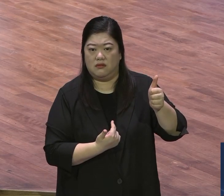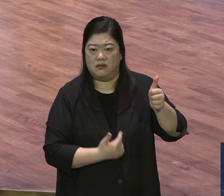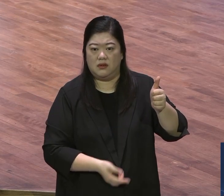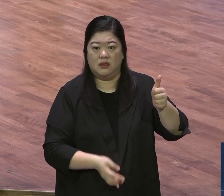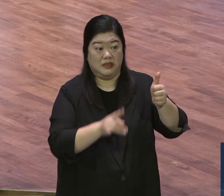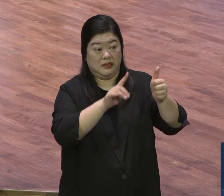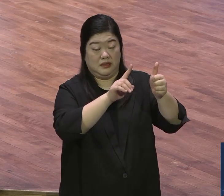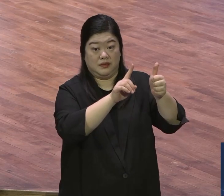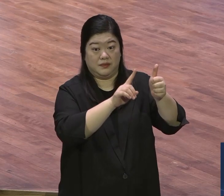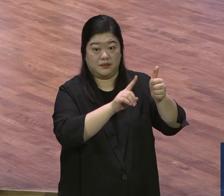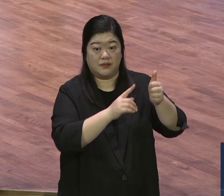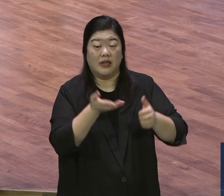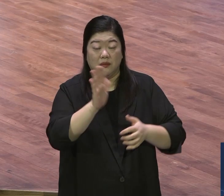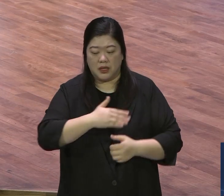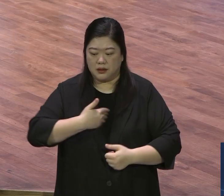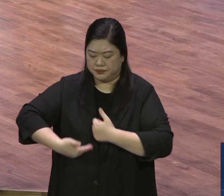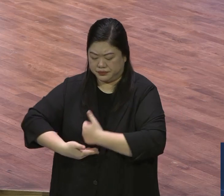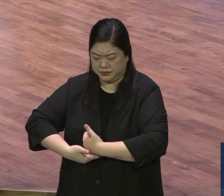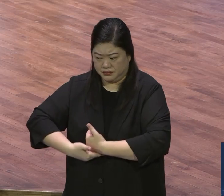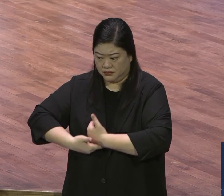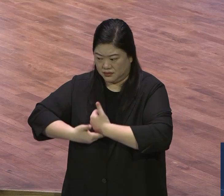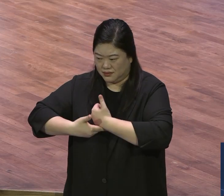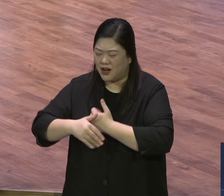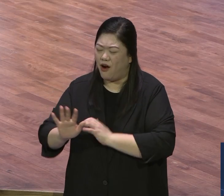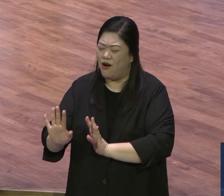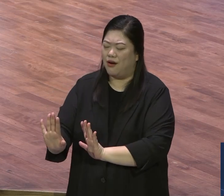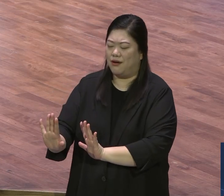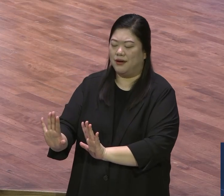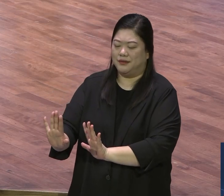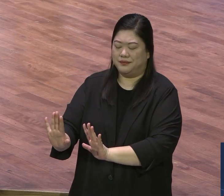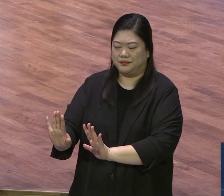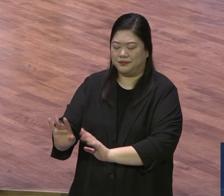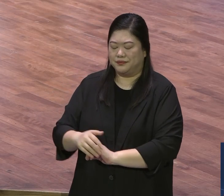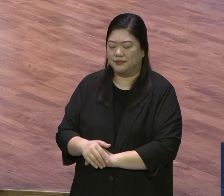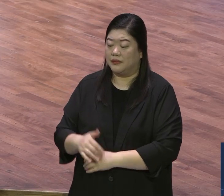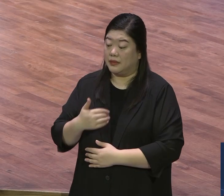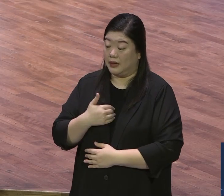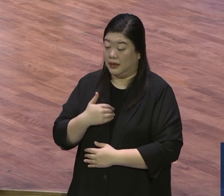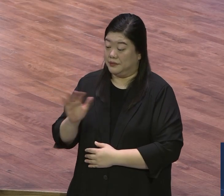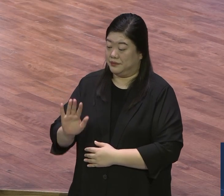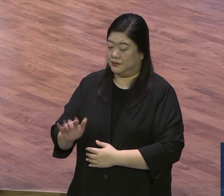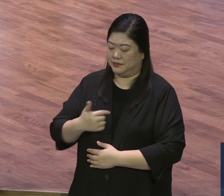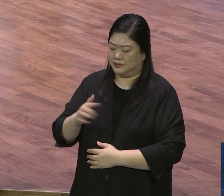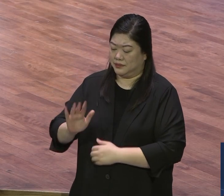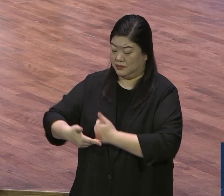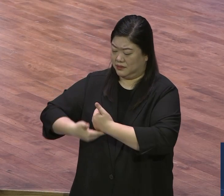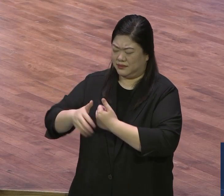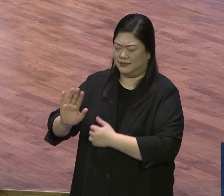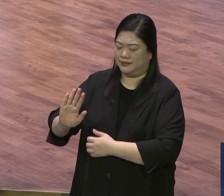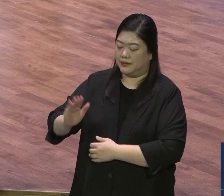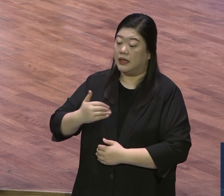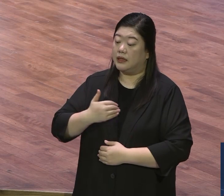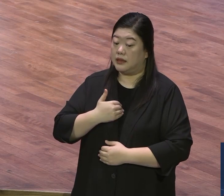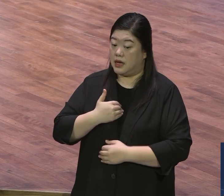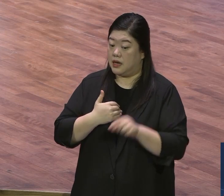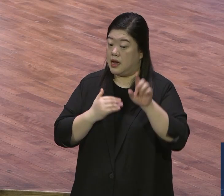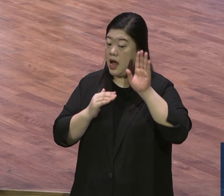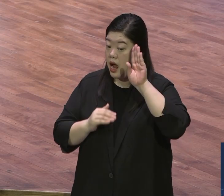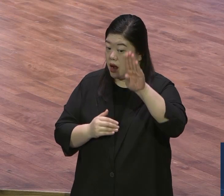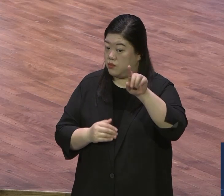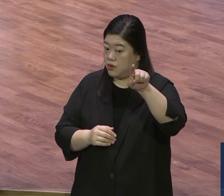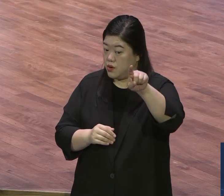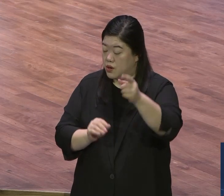이 세례요한은 자기를 알아 나는 오실 메시아 예수님의